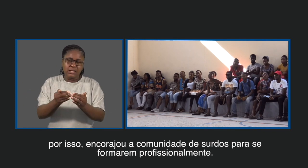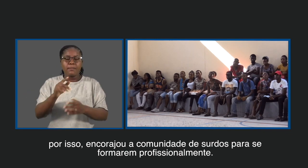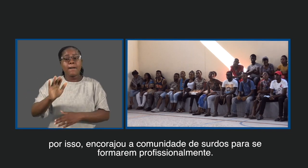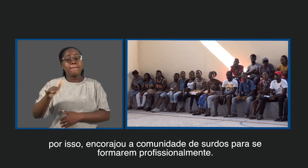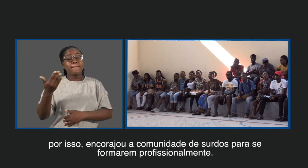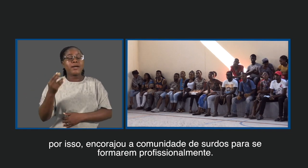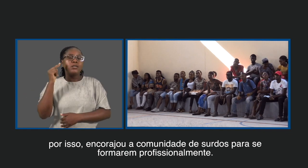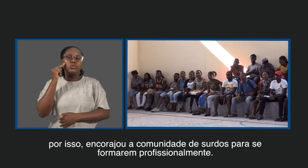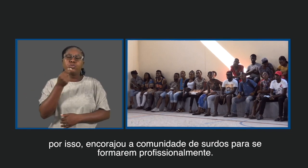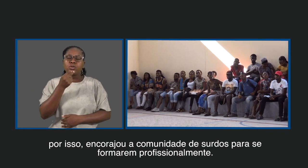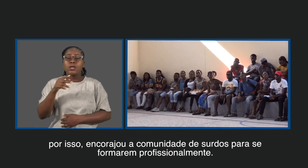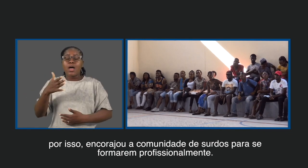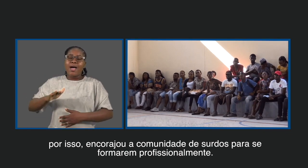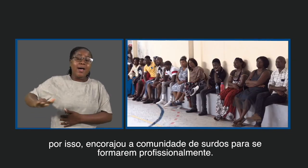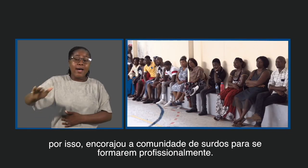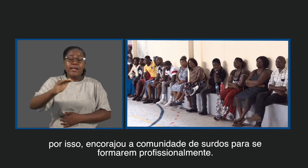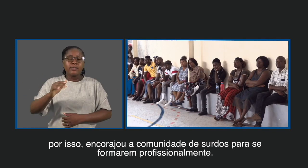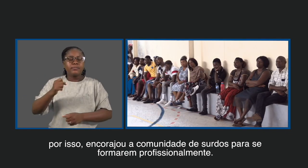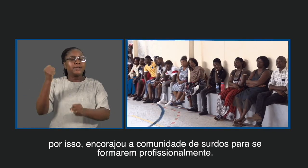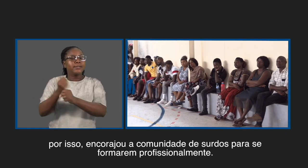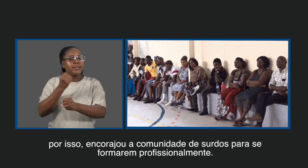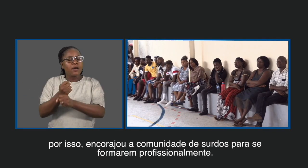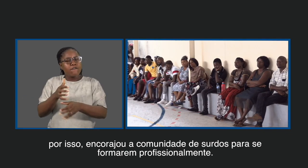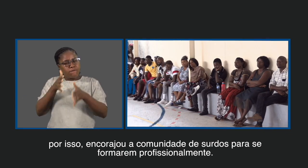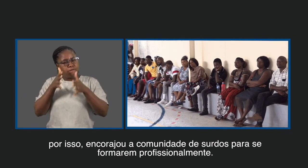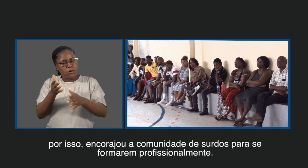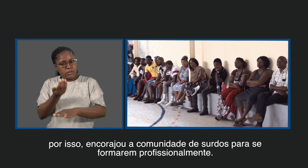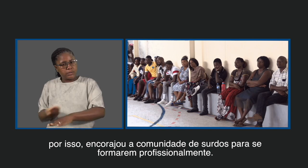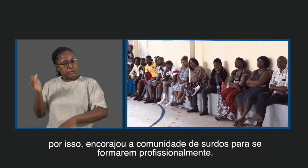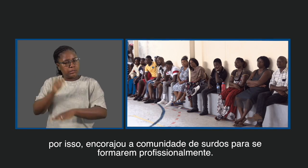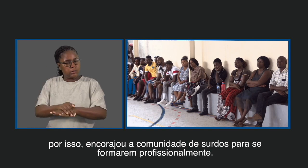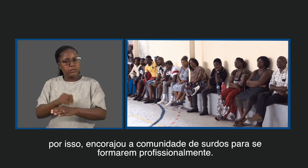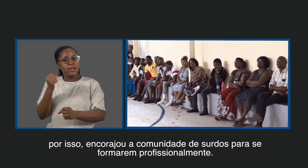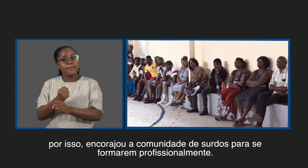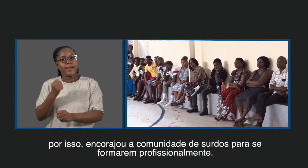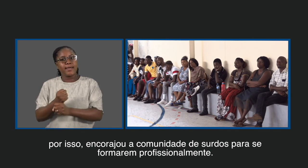isso, encorajou a comunidade de surdos para se formarem profissionalmente.